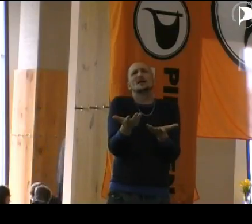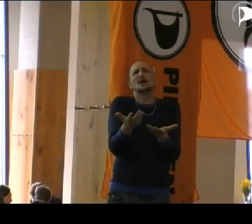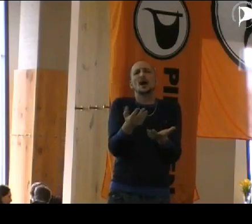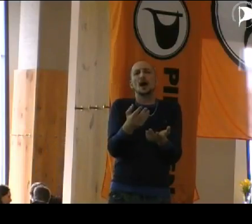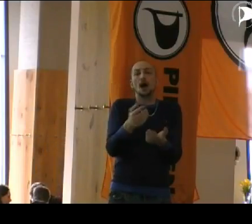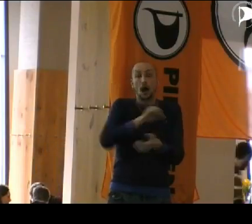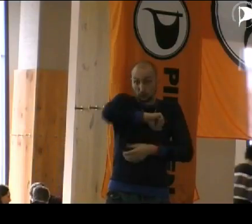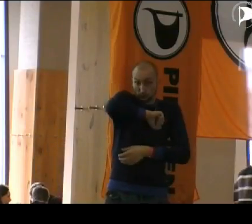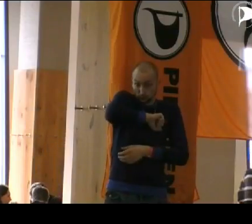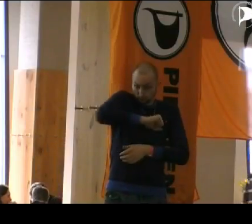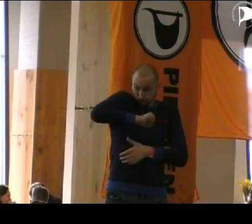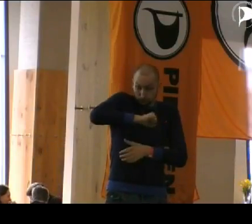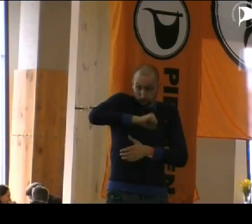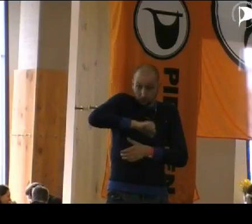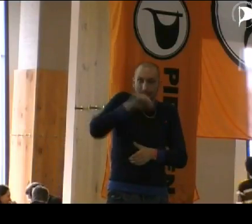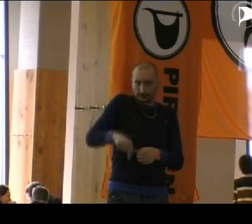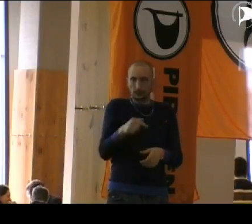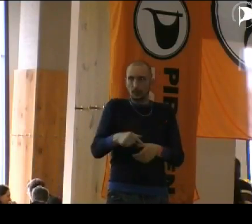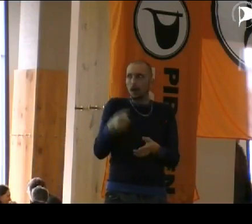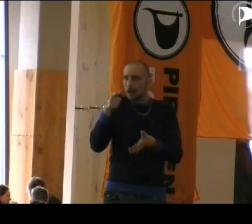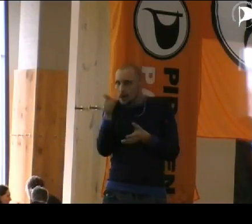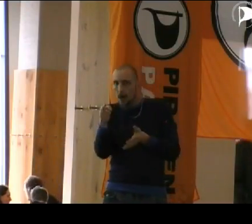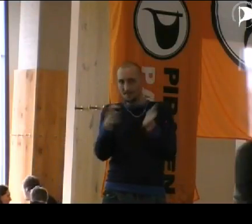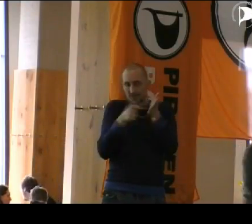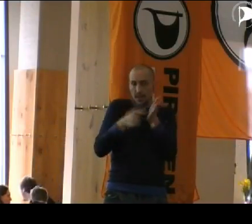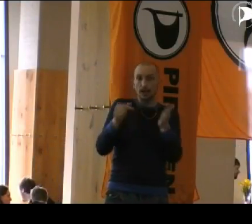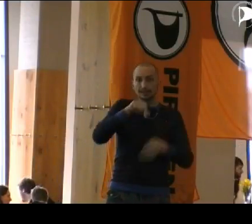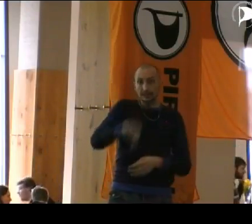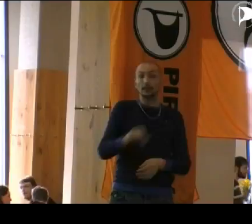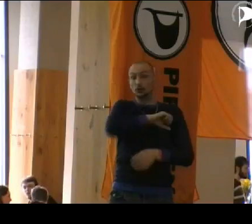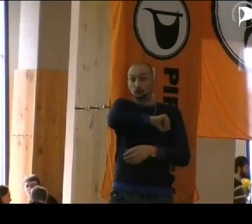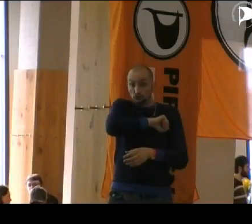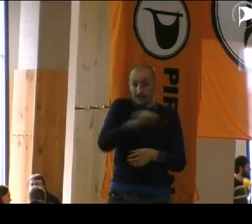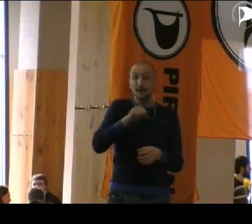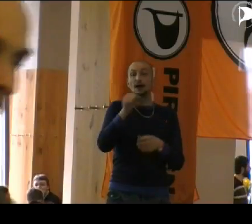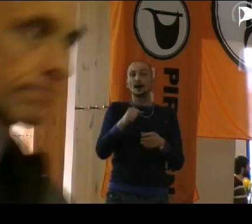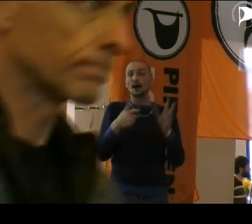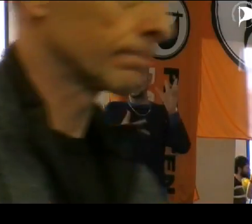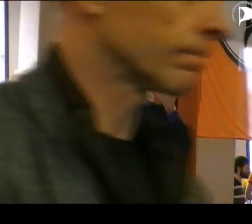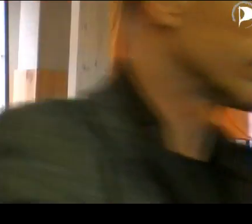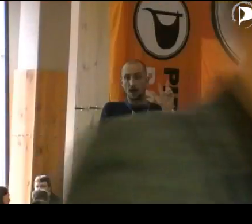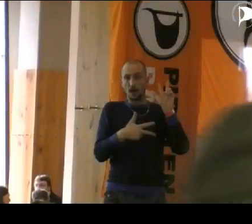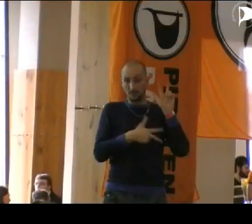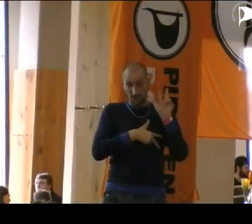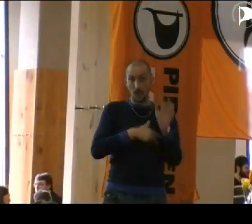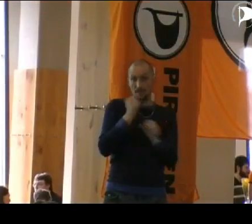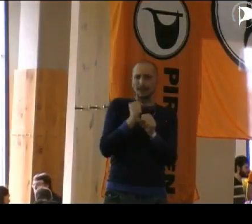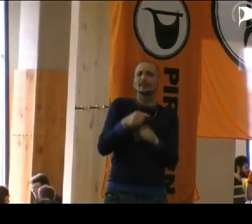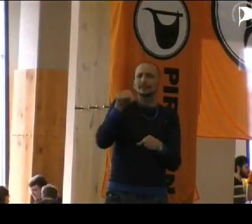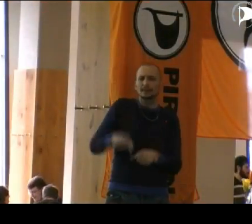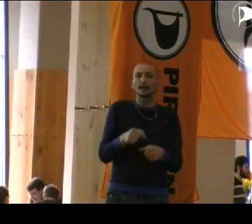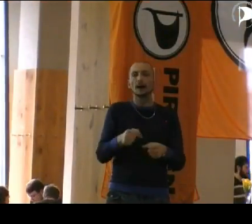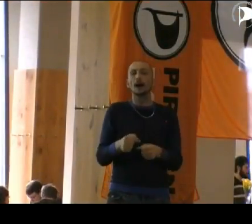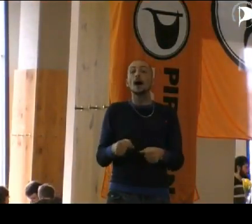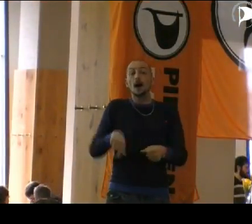blitzschnelle umsetzung ihrer mappus gefordert und es ist quasi der verwaltungs job dann ist man